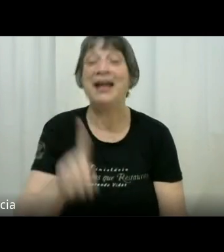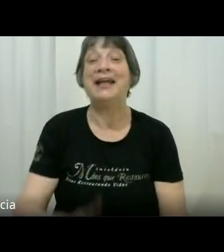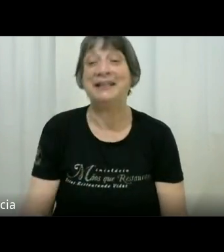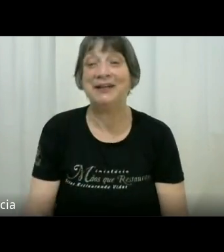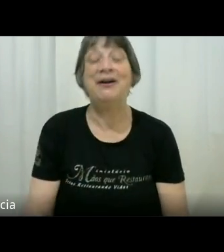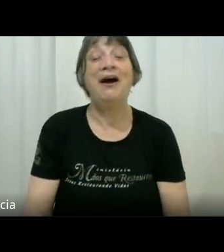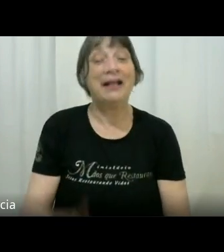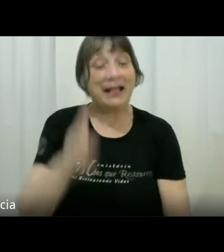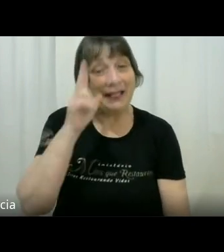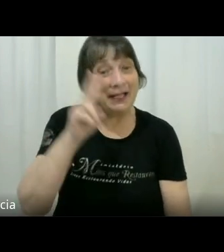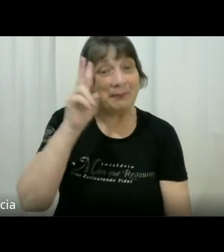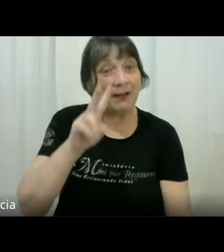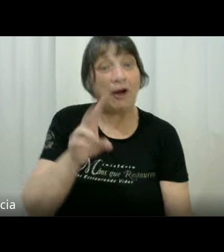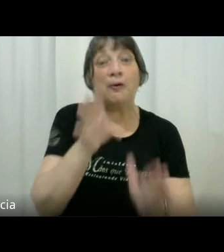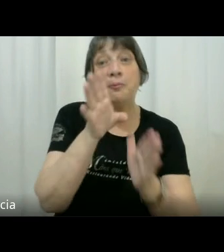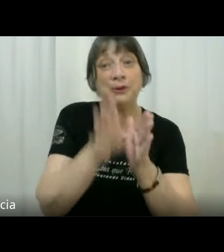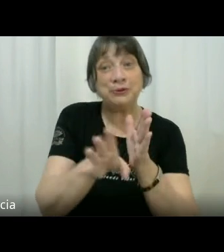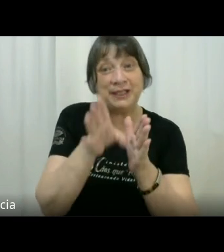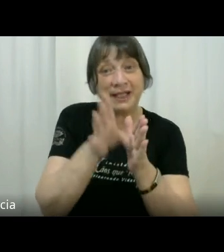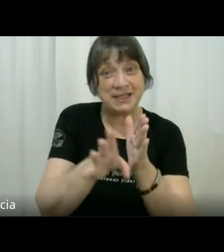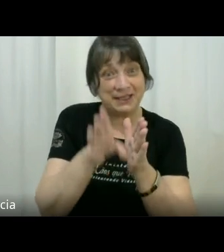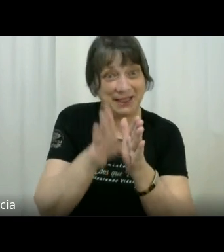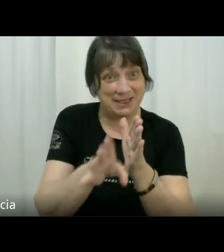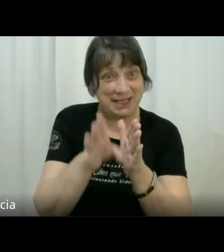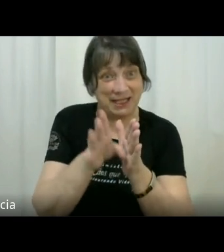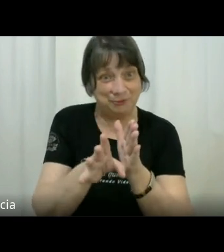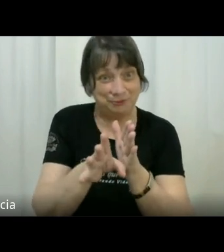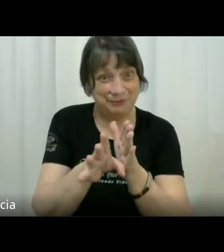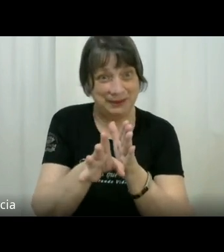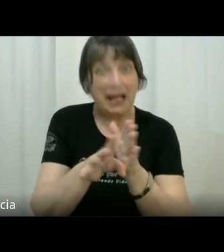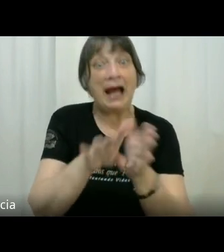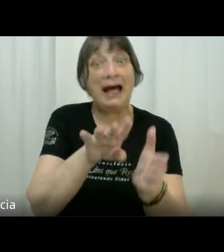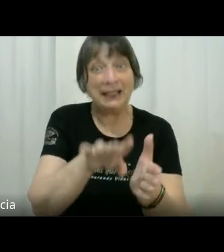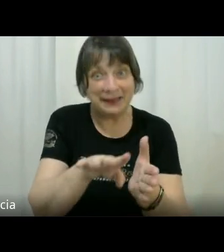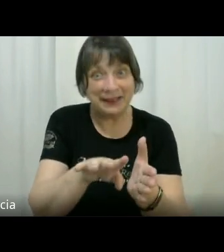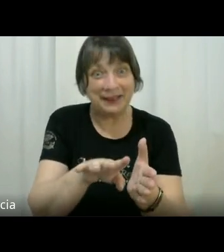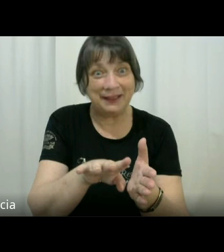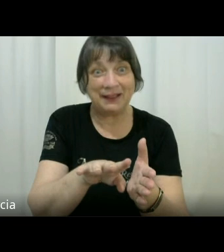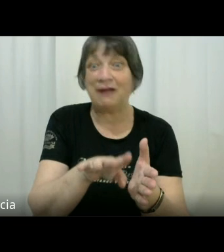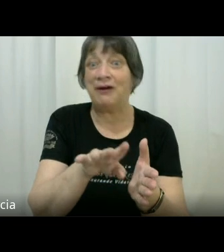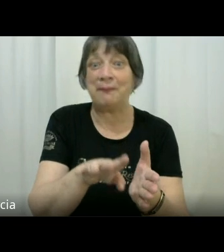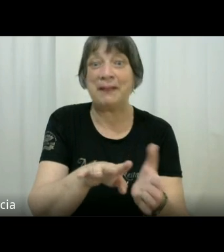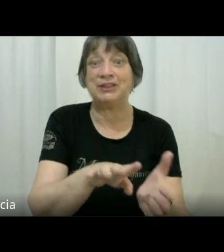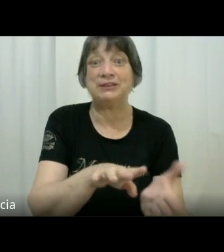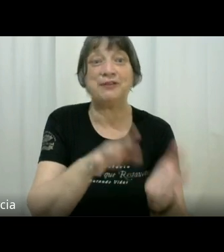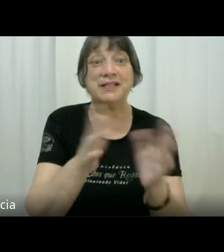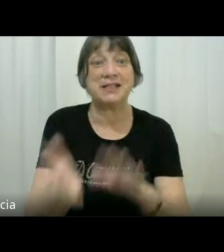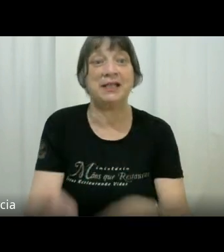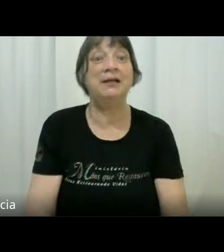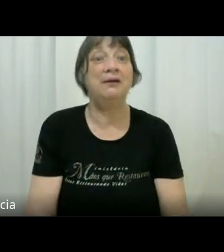não. Então, lembra, ó, o português sinalizado. Ali, agora, para a